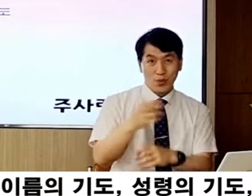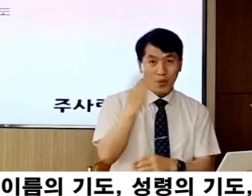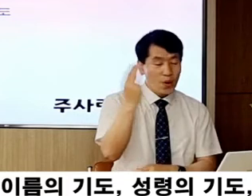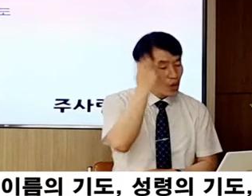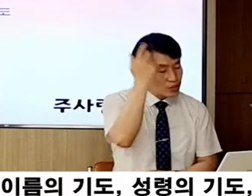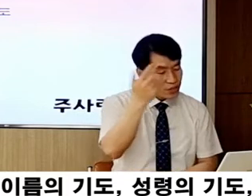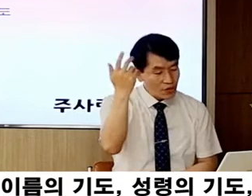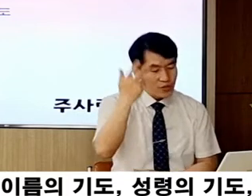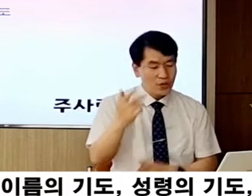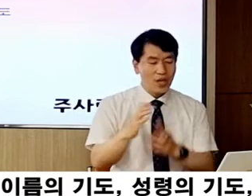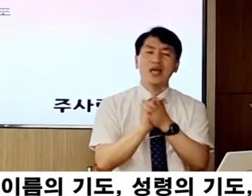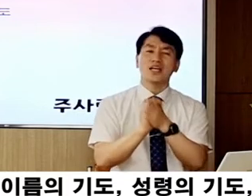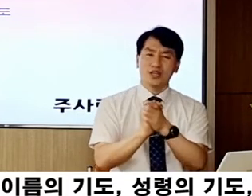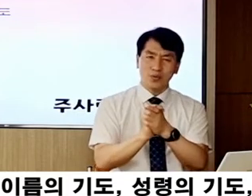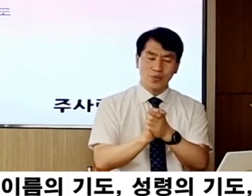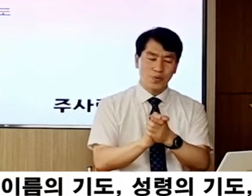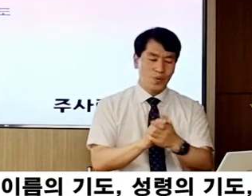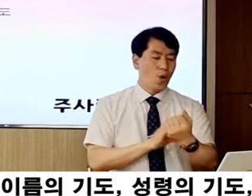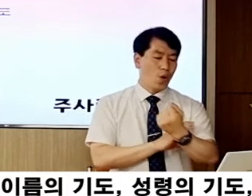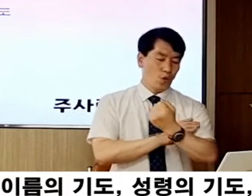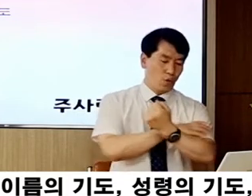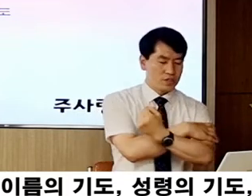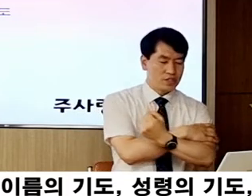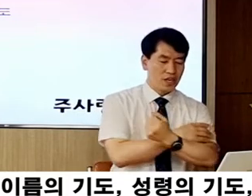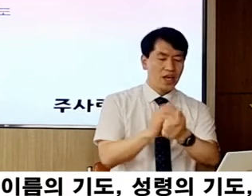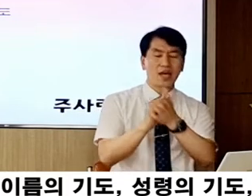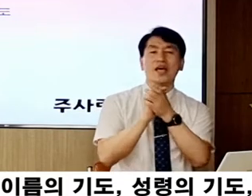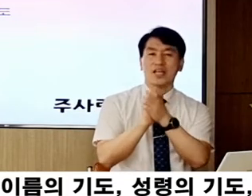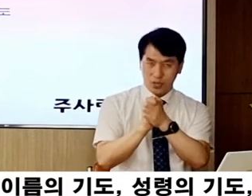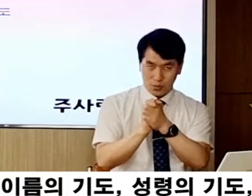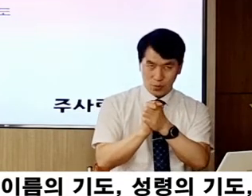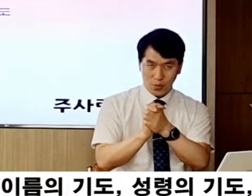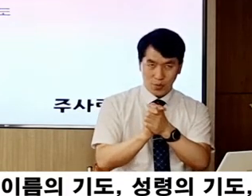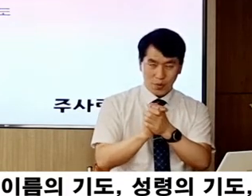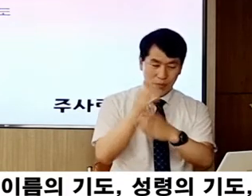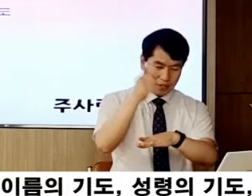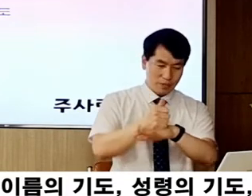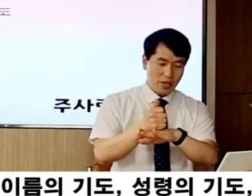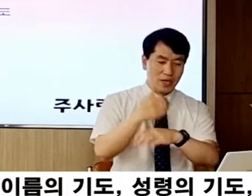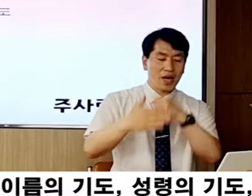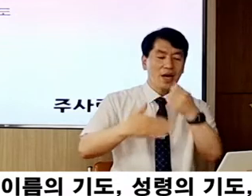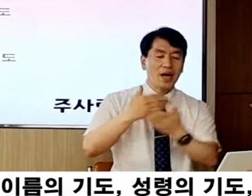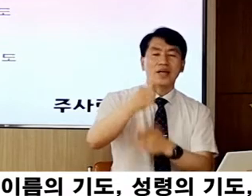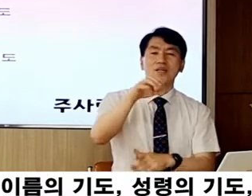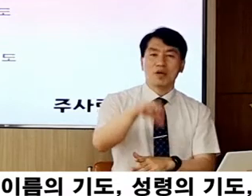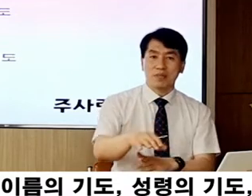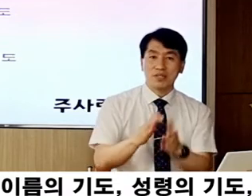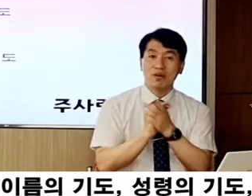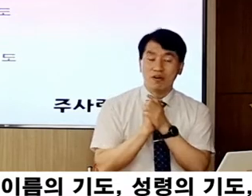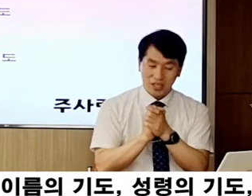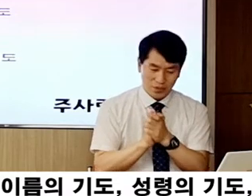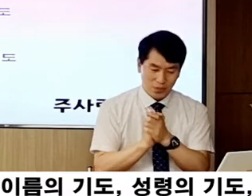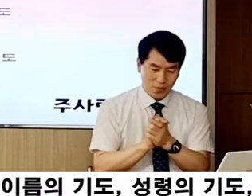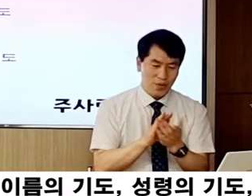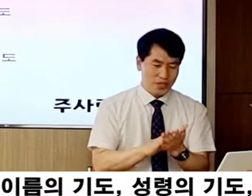또 성령의 기도, 권세의 기도, 마지막 하나님 앞에서